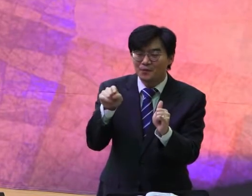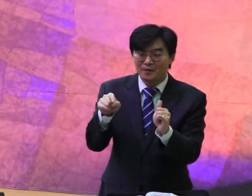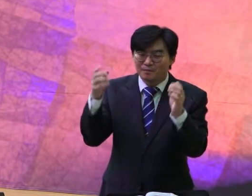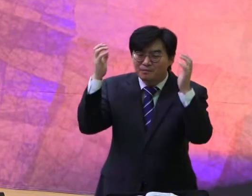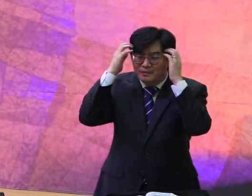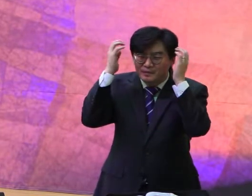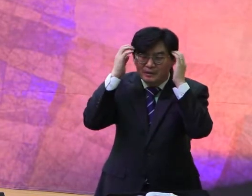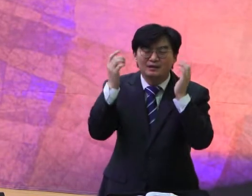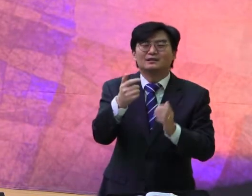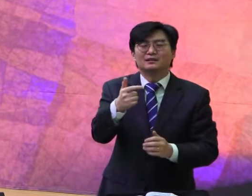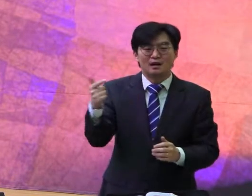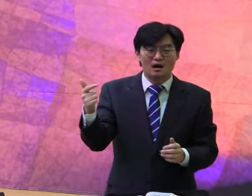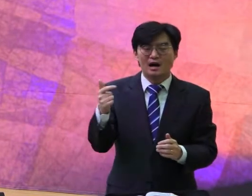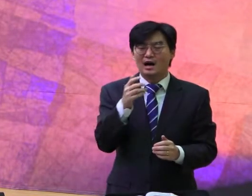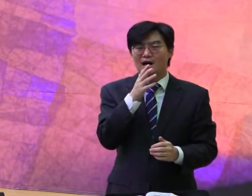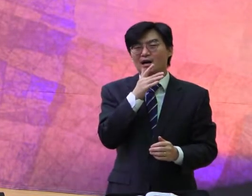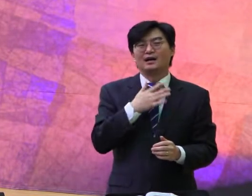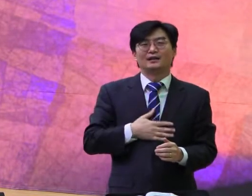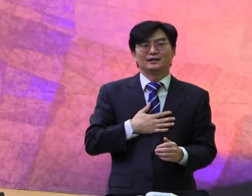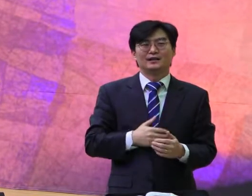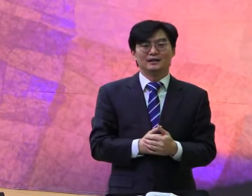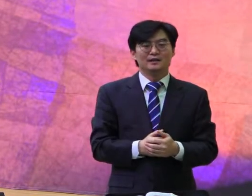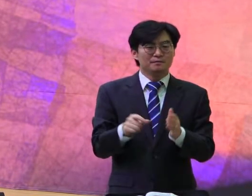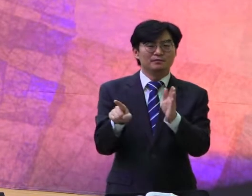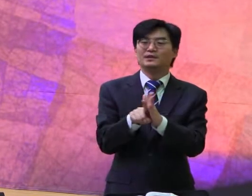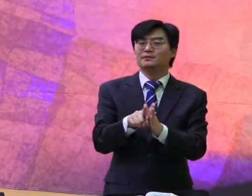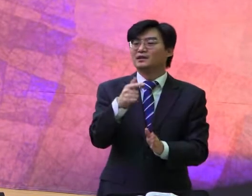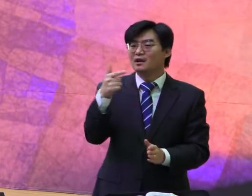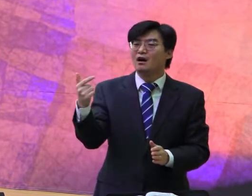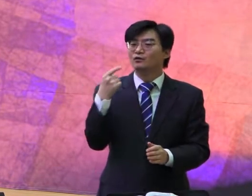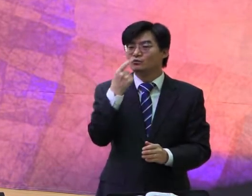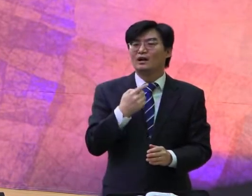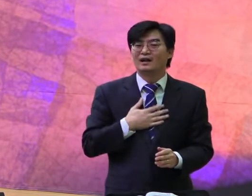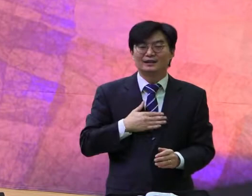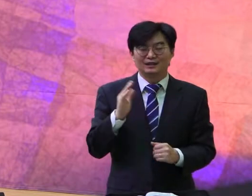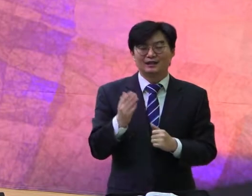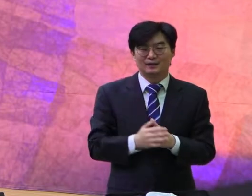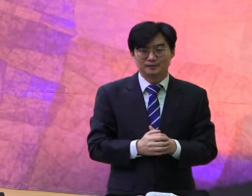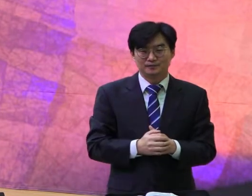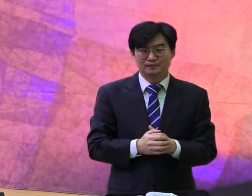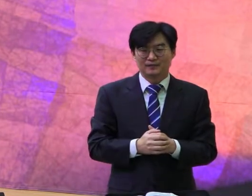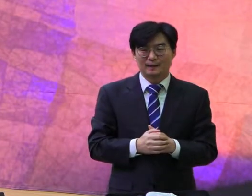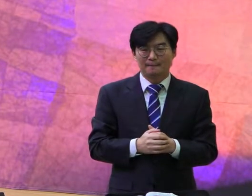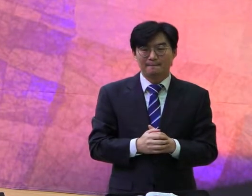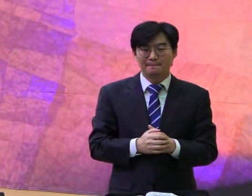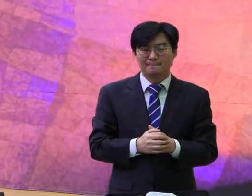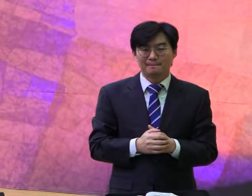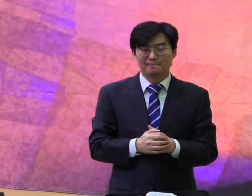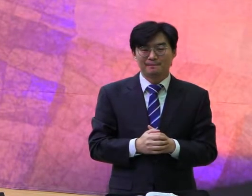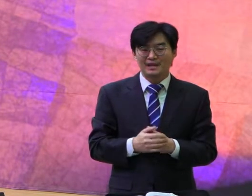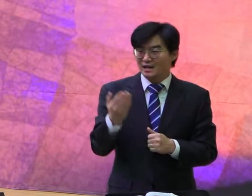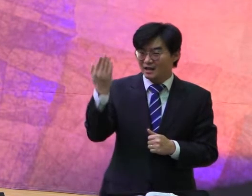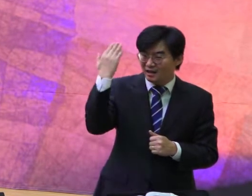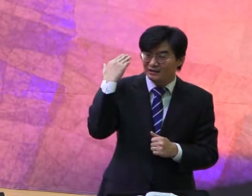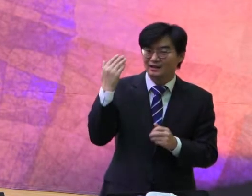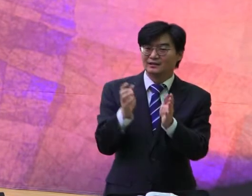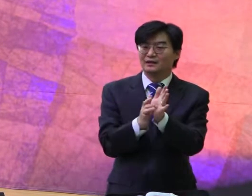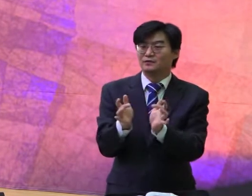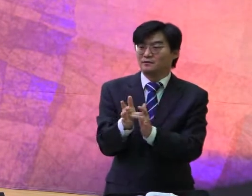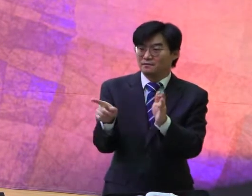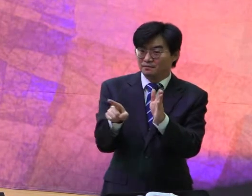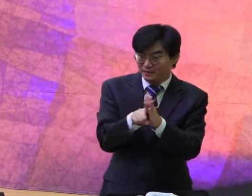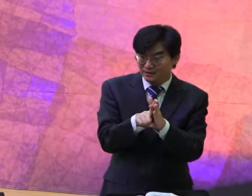것입니다. 왜냐하면 그때 거기서 신앙생활을 하던 사람들에게는 그 고난을 능히 견디고 이길